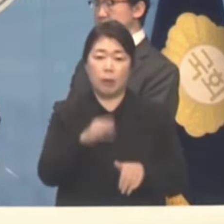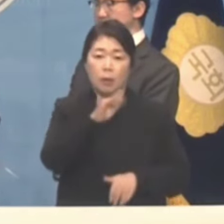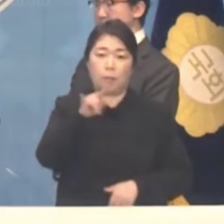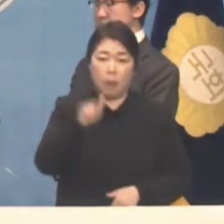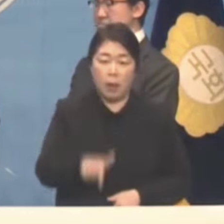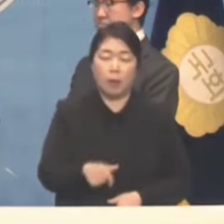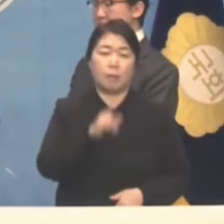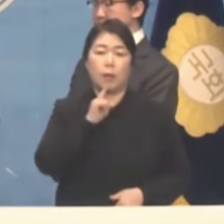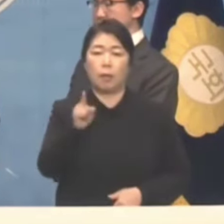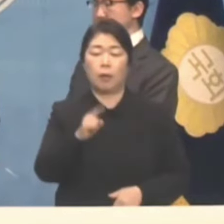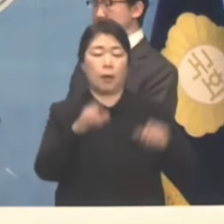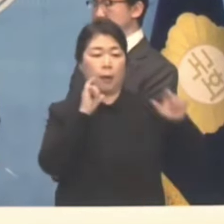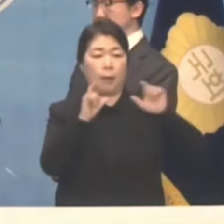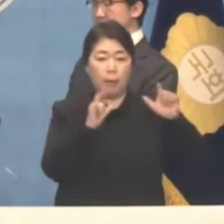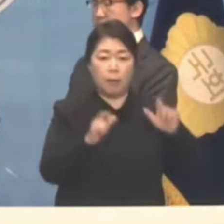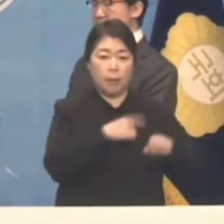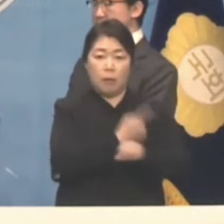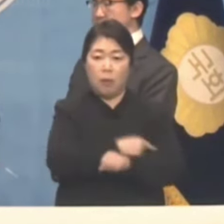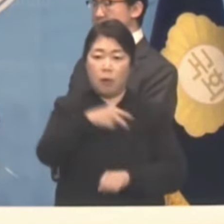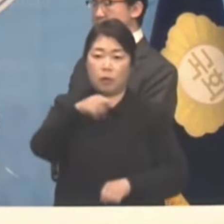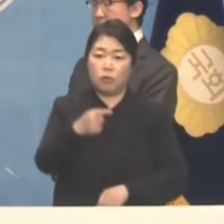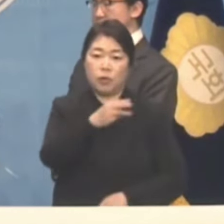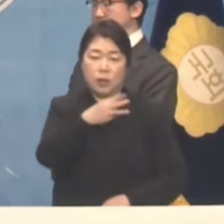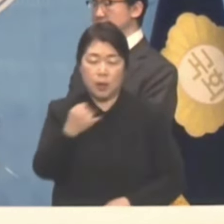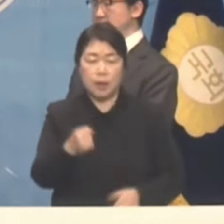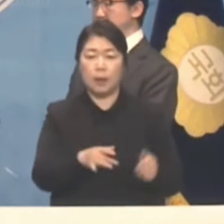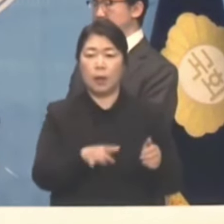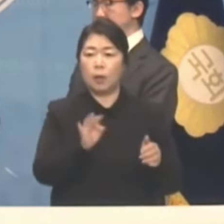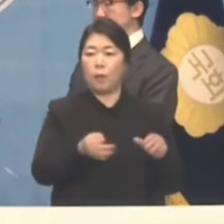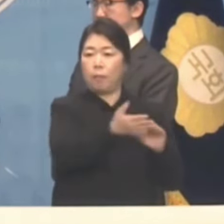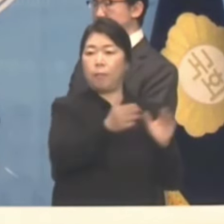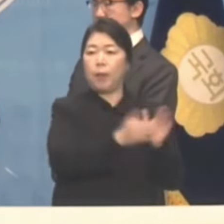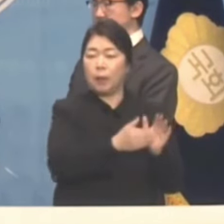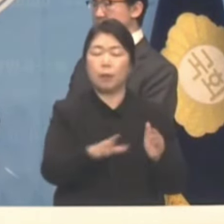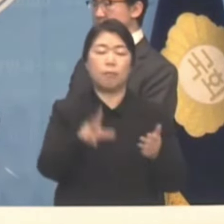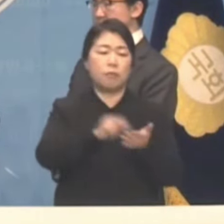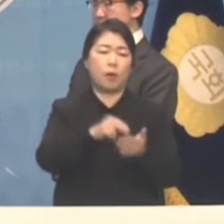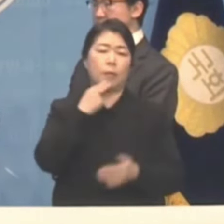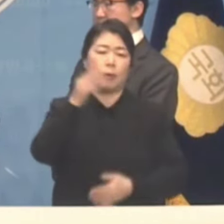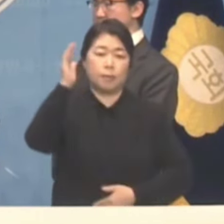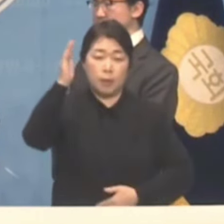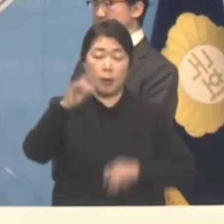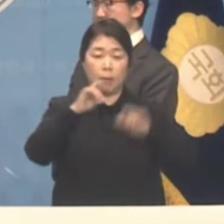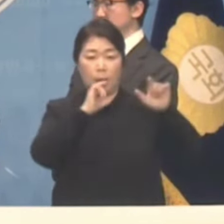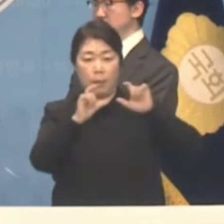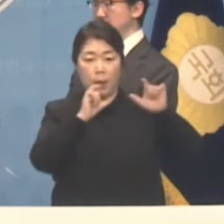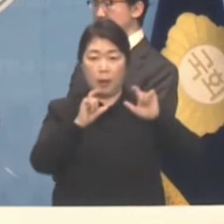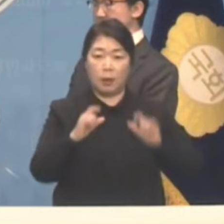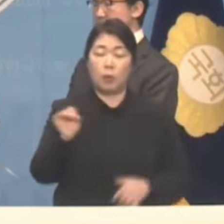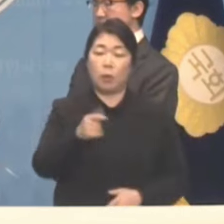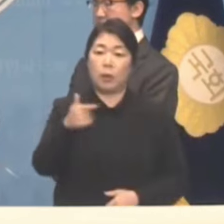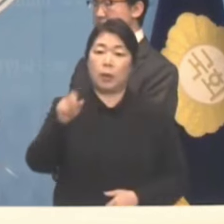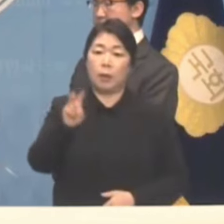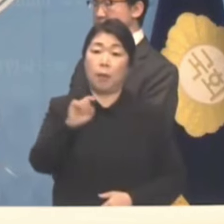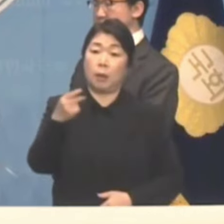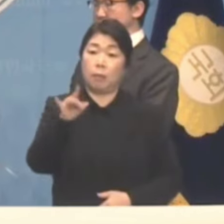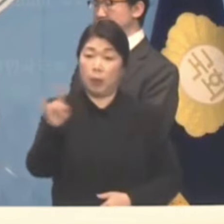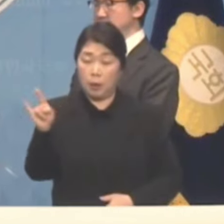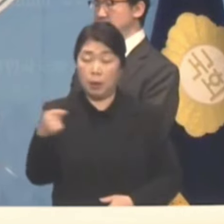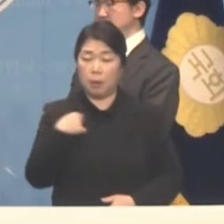떠들고 다녔습니다 순에 약 났으니까 문제 없을 거라고 김한테 저는 똑똑해